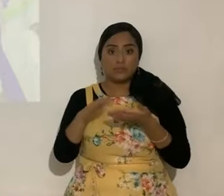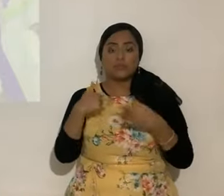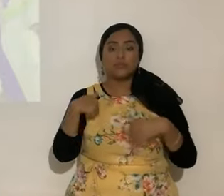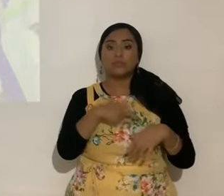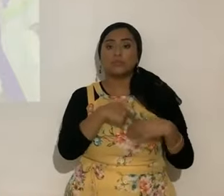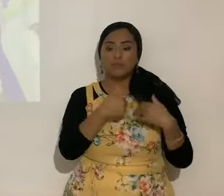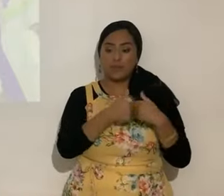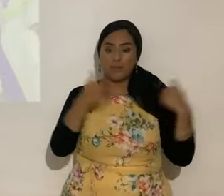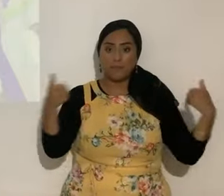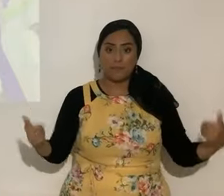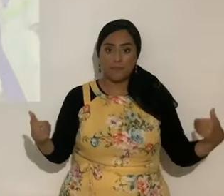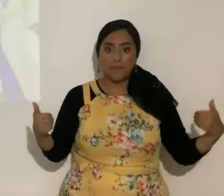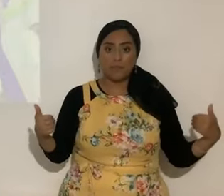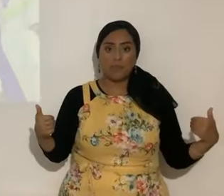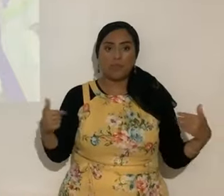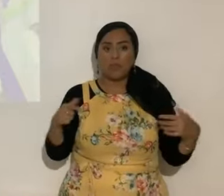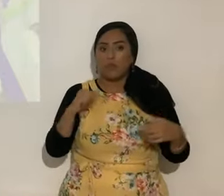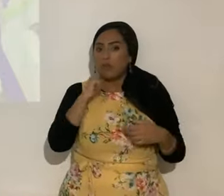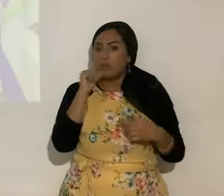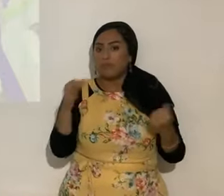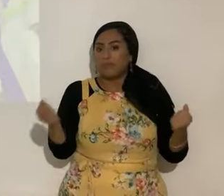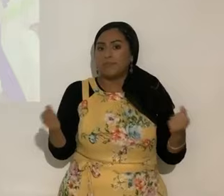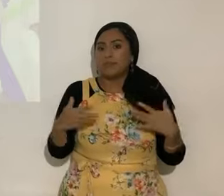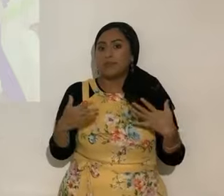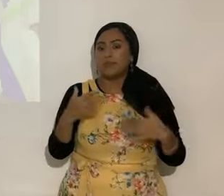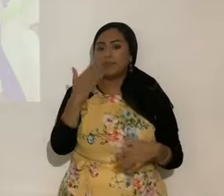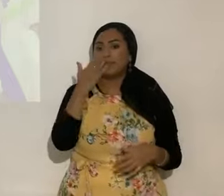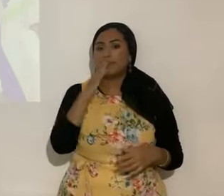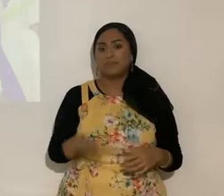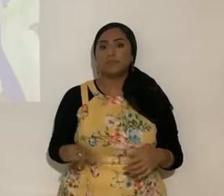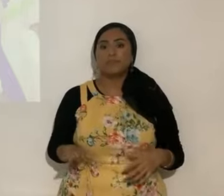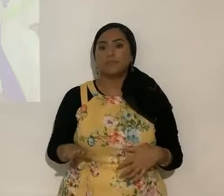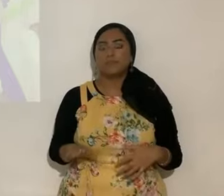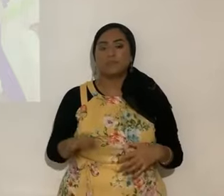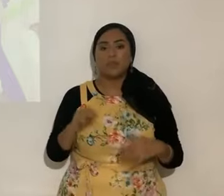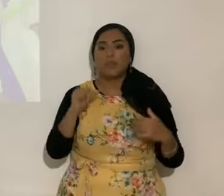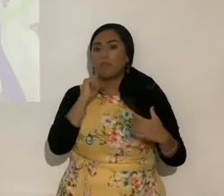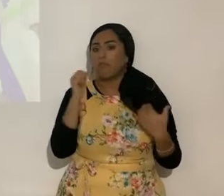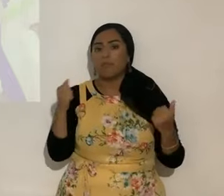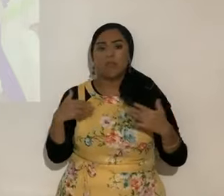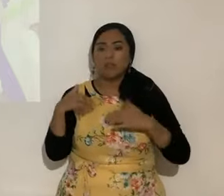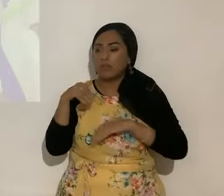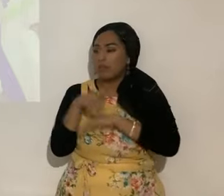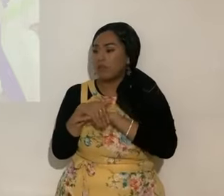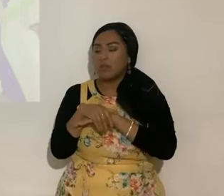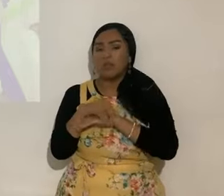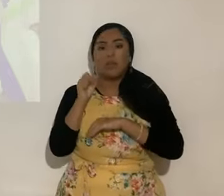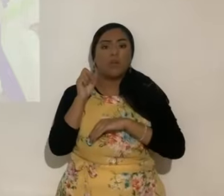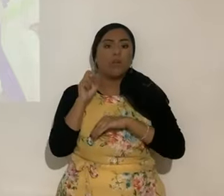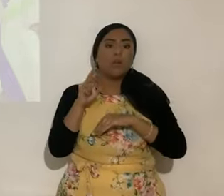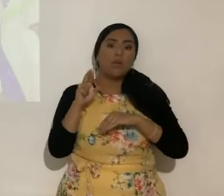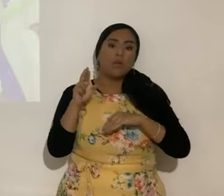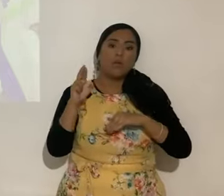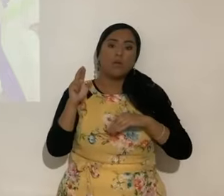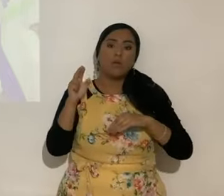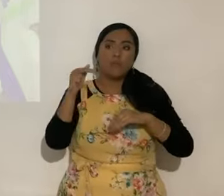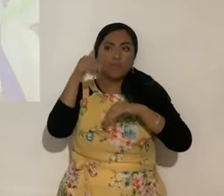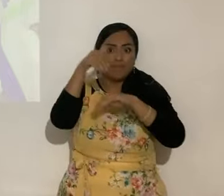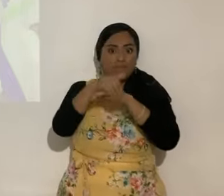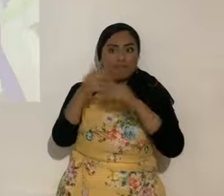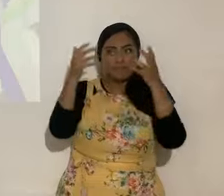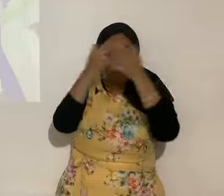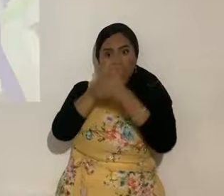apartado de todo pecado, no se tiene miedo del mal, ni de la noche, ni de las sombras que hay en la